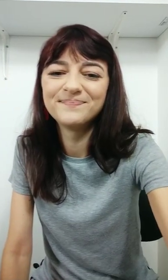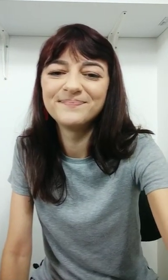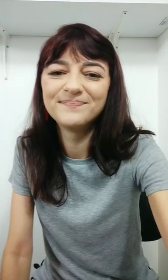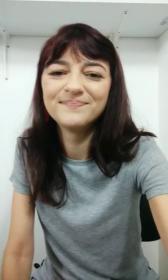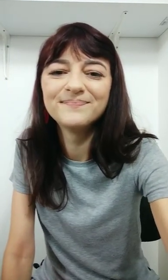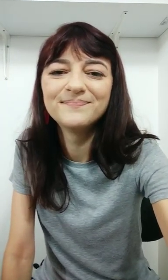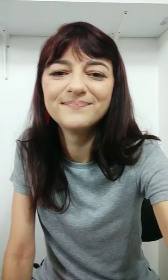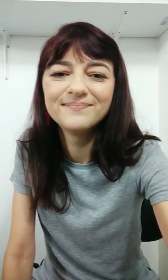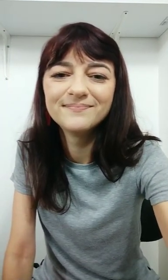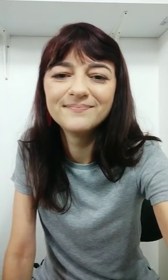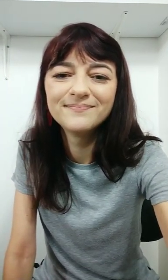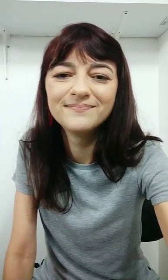dele.